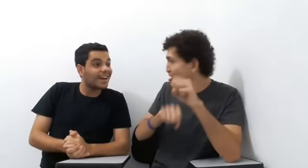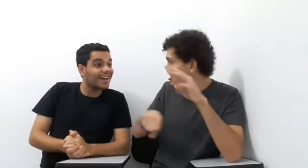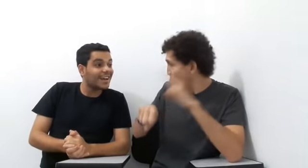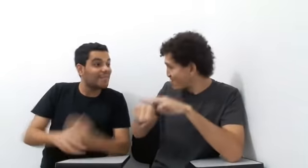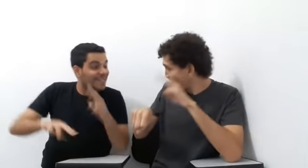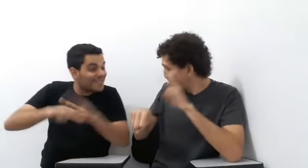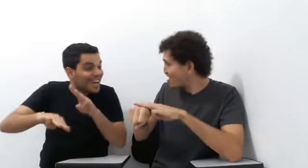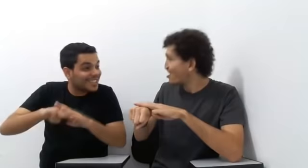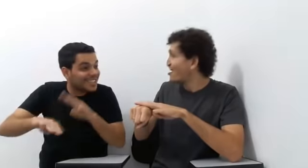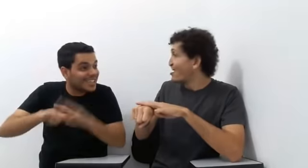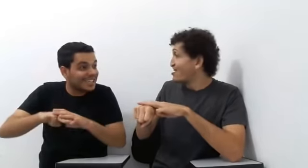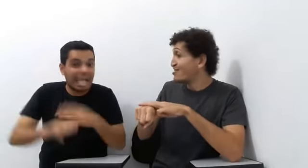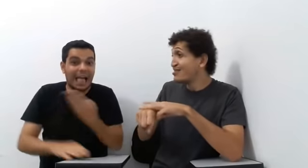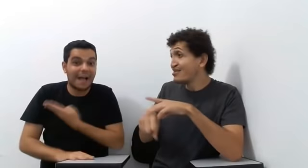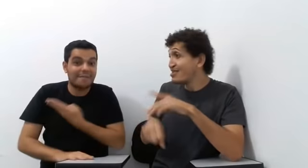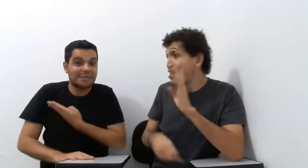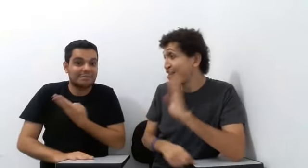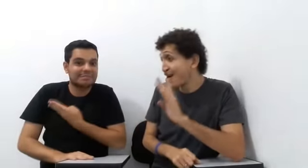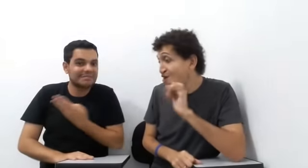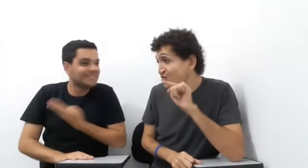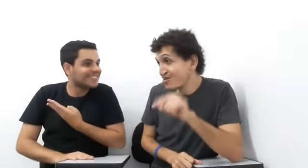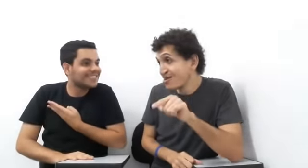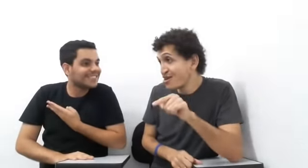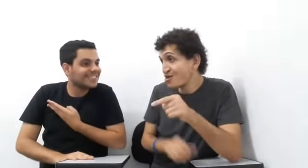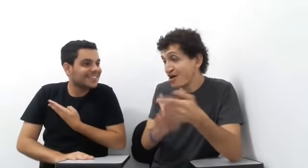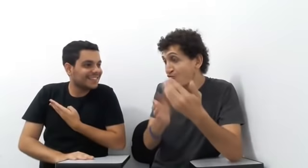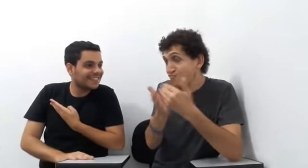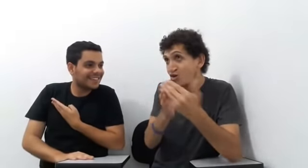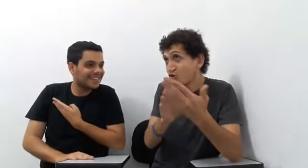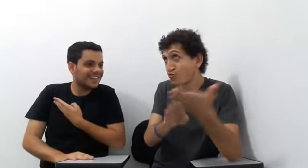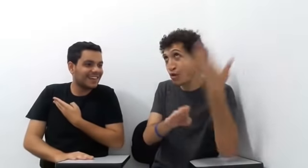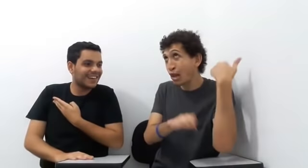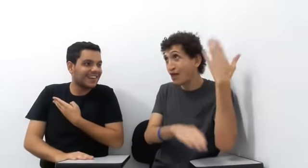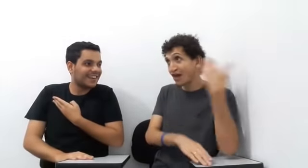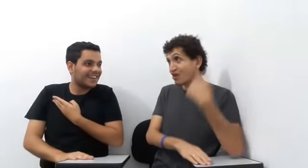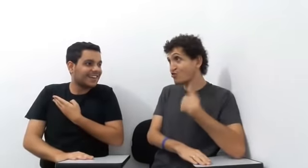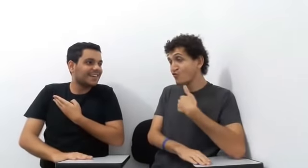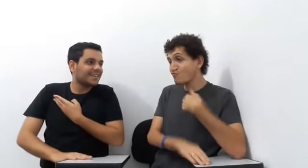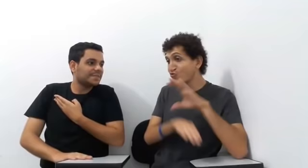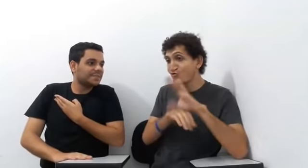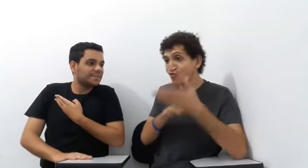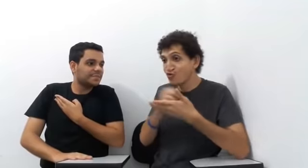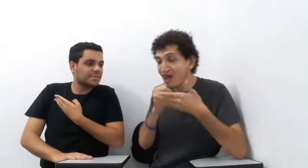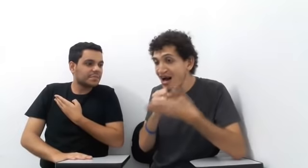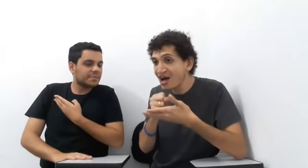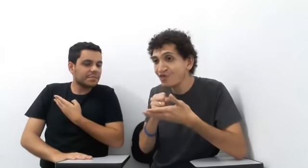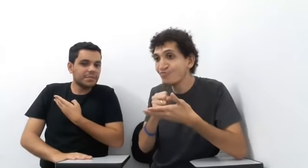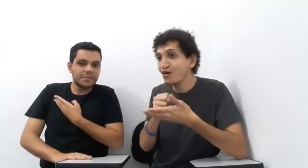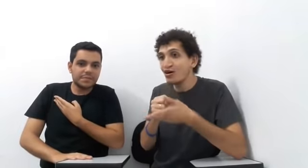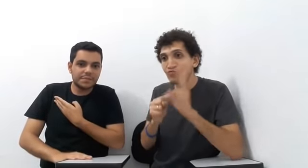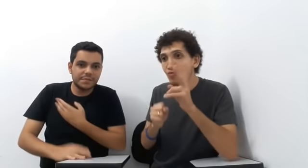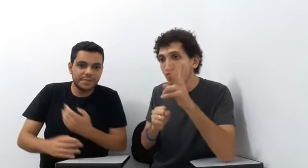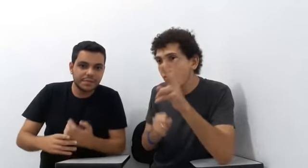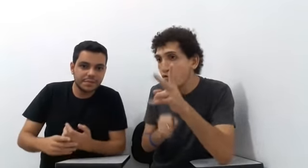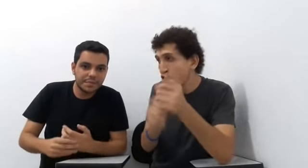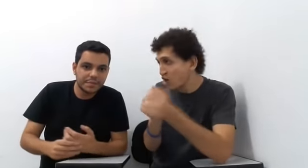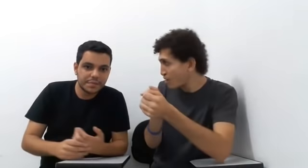em matemática. E legal, e ele começou lá atrás comigo no curso básico, coisa